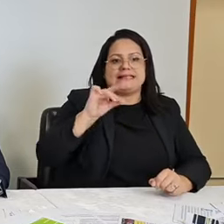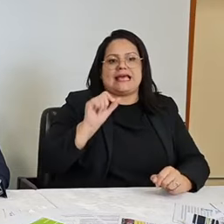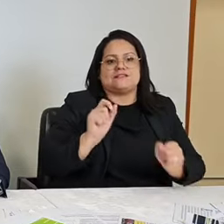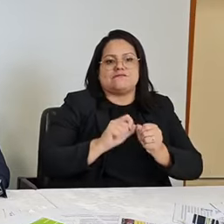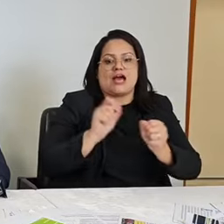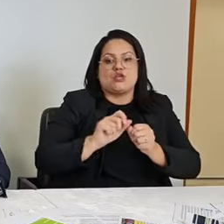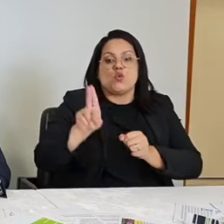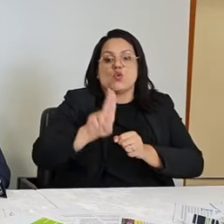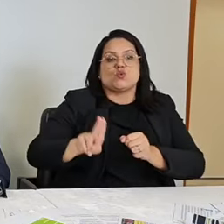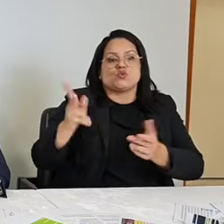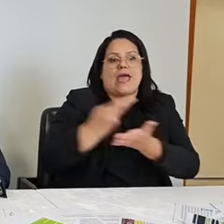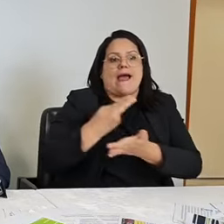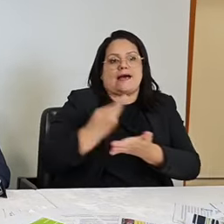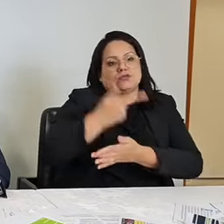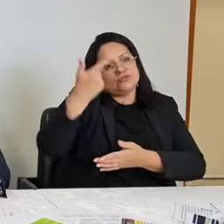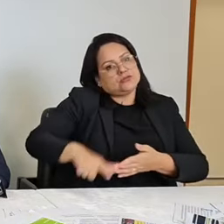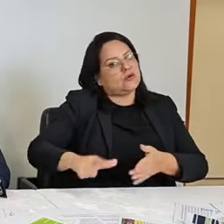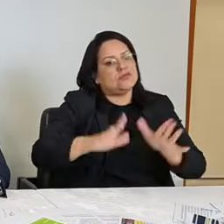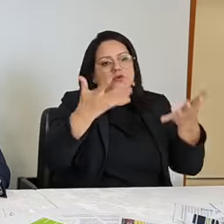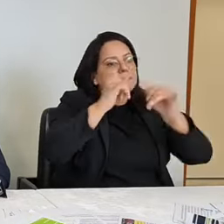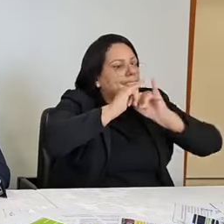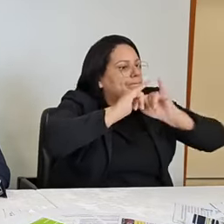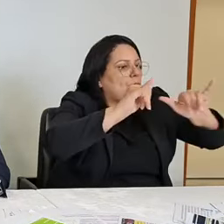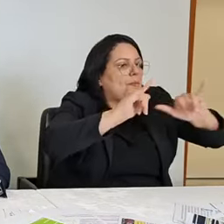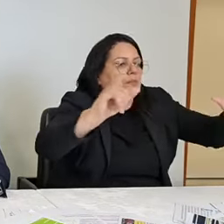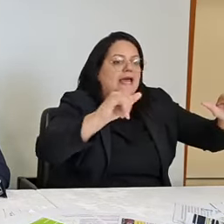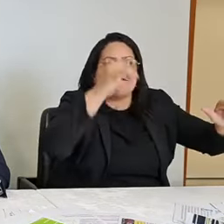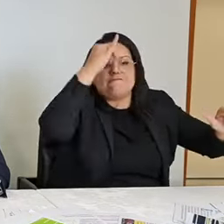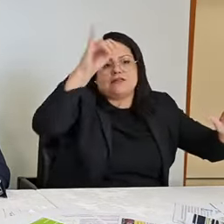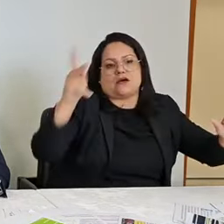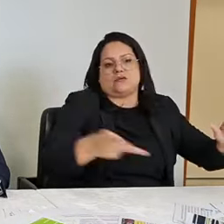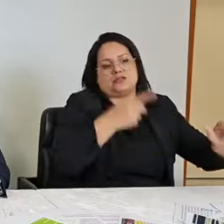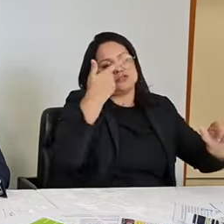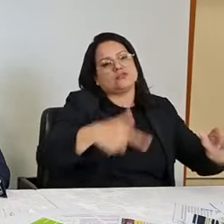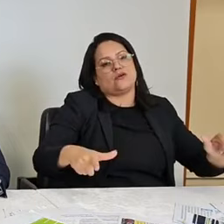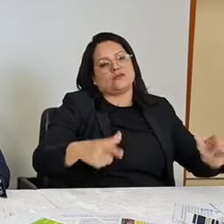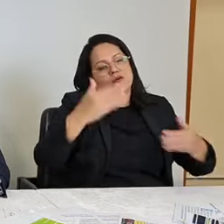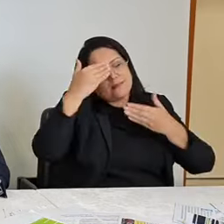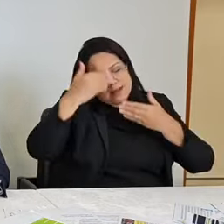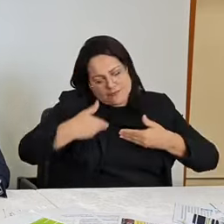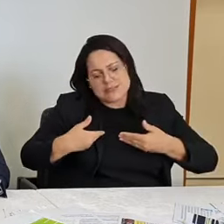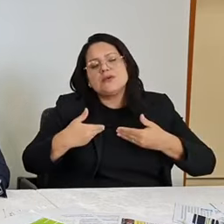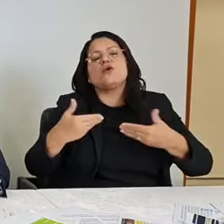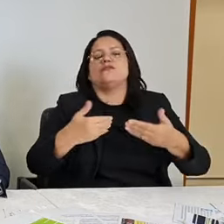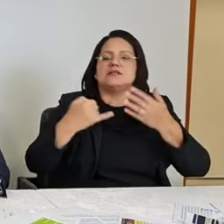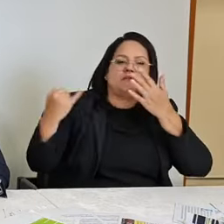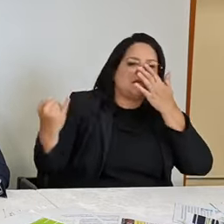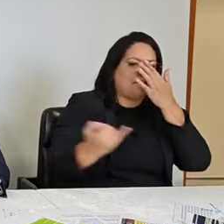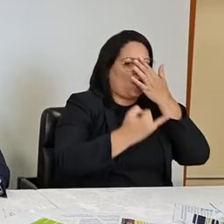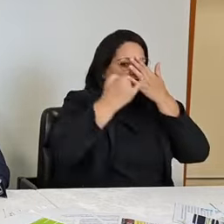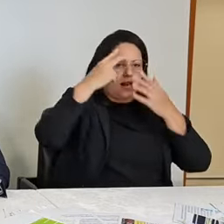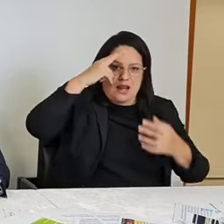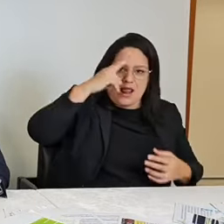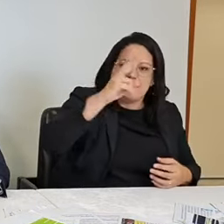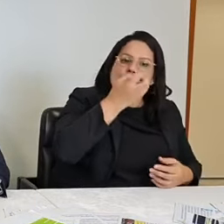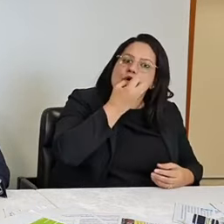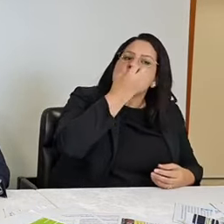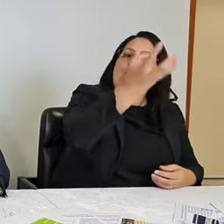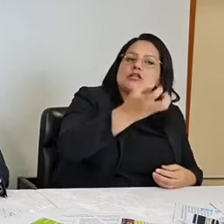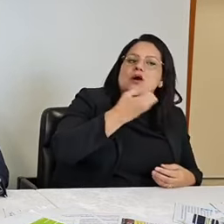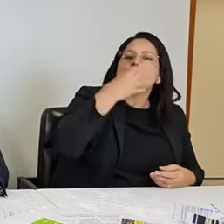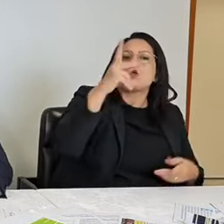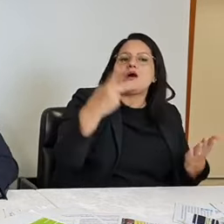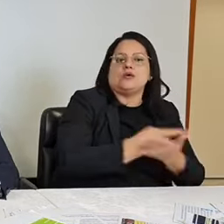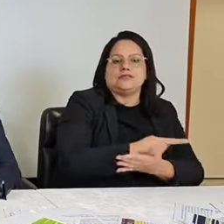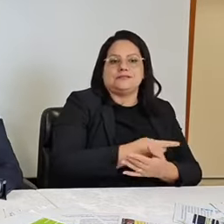informar a população para que isso não aconteça mais. Então, obrigado pelo convite, presidente. Fundamental a gente estar relembrando sempre o que foi feito com essas instituições.